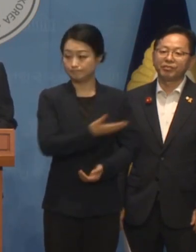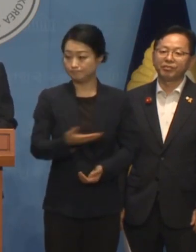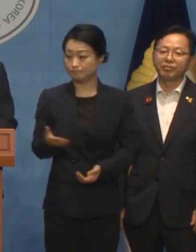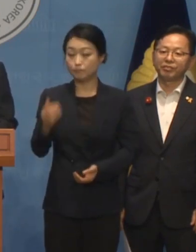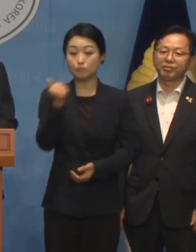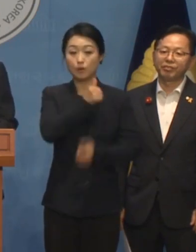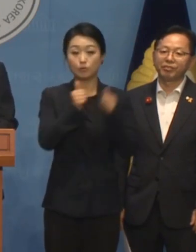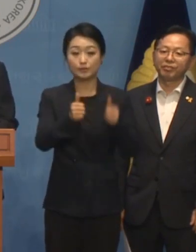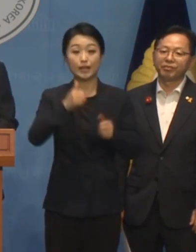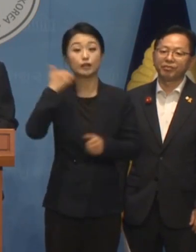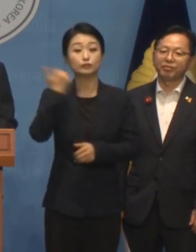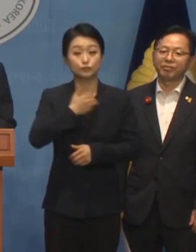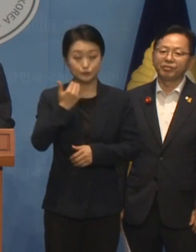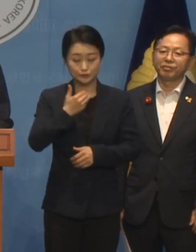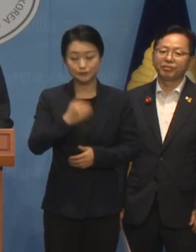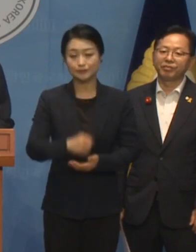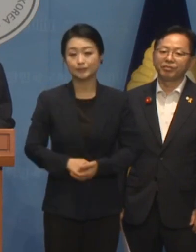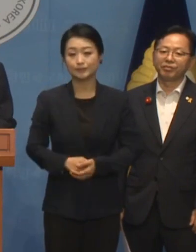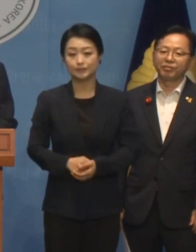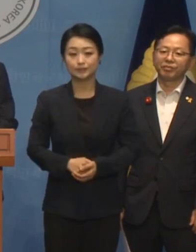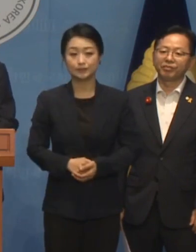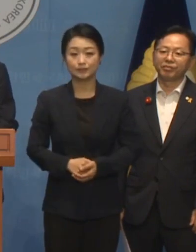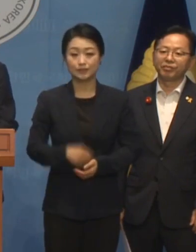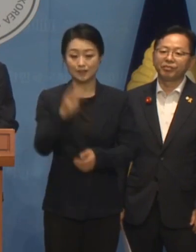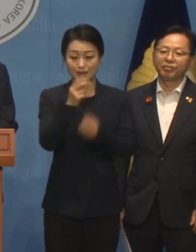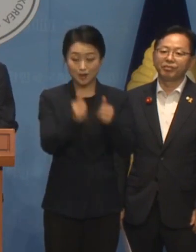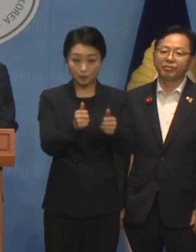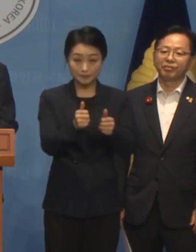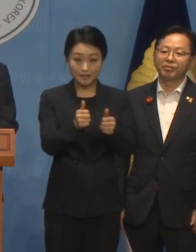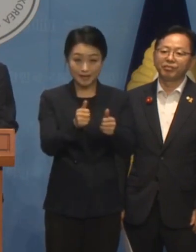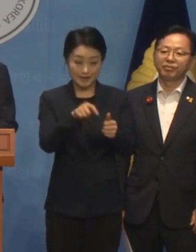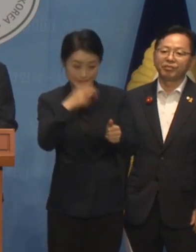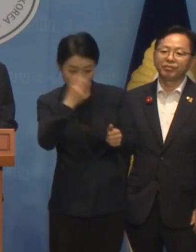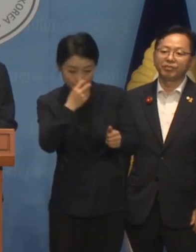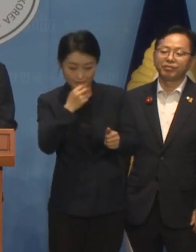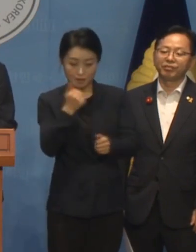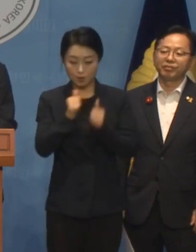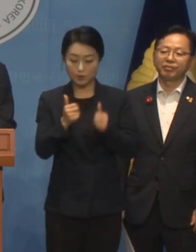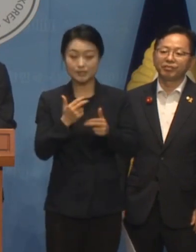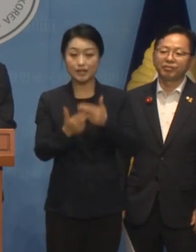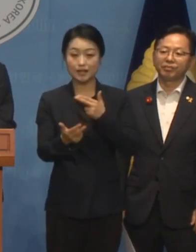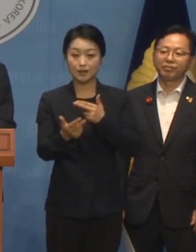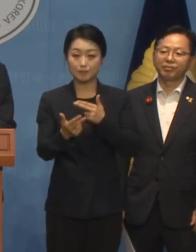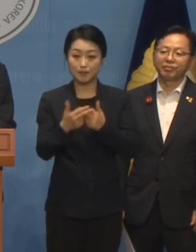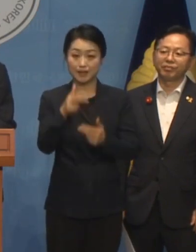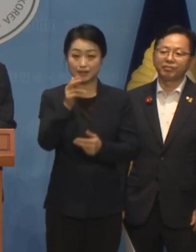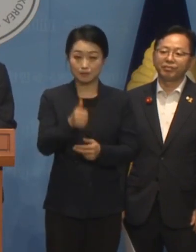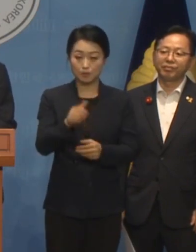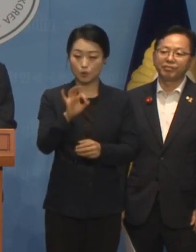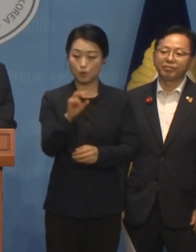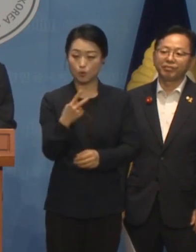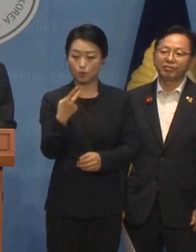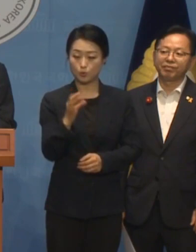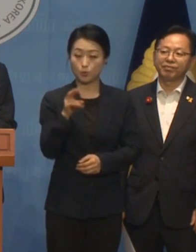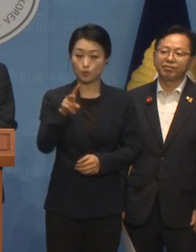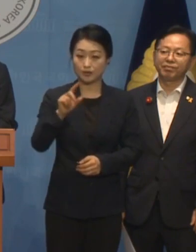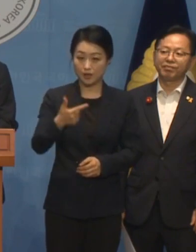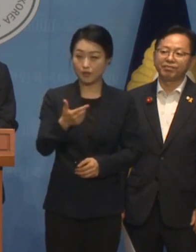변호사님들 소개해드리도록 하겠습니다. 먼저 검사를 검사하는 변호사 모임 대표 오동현 변호사님